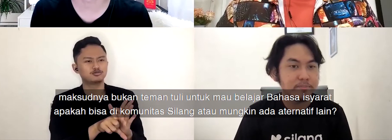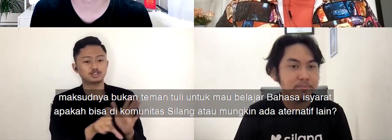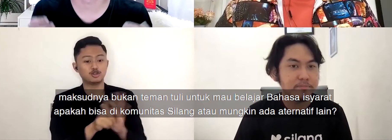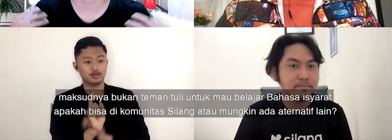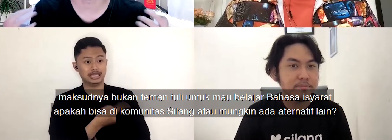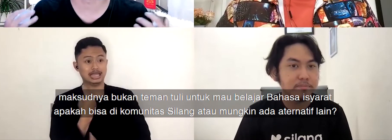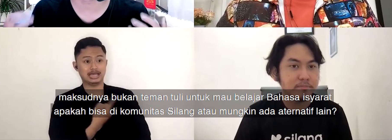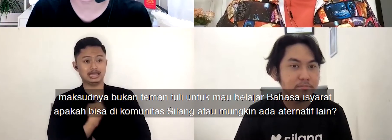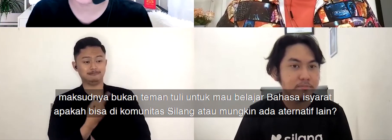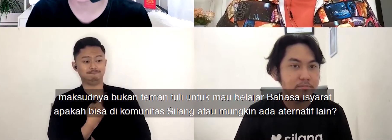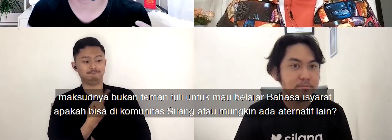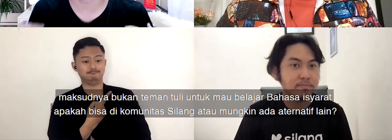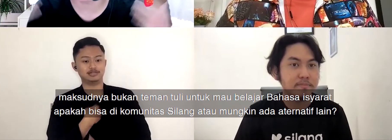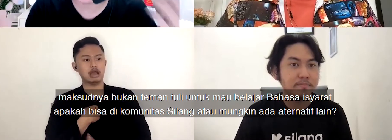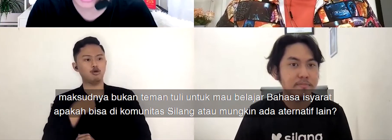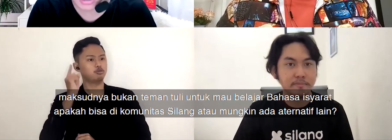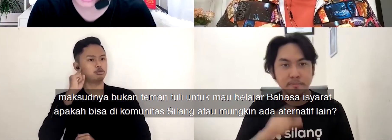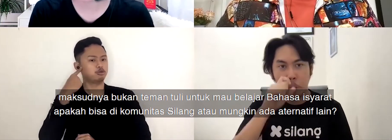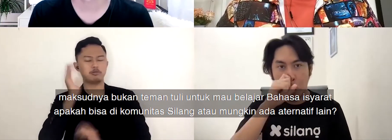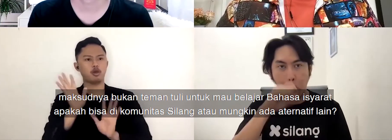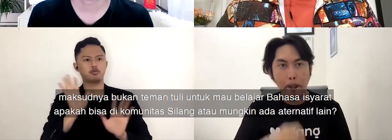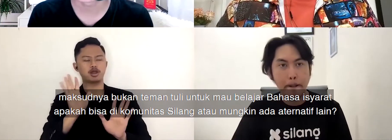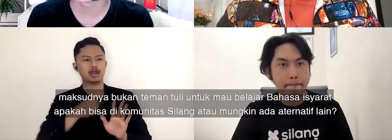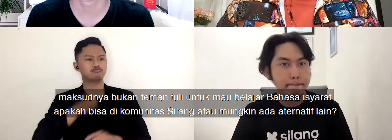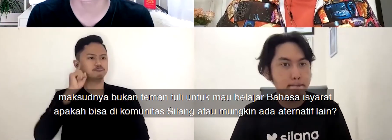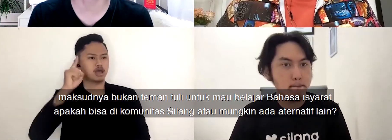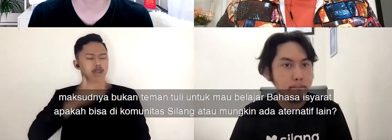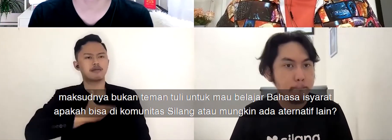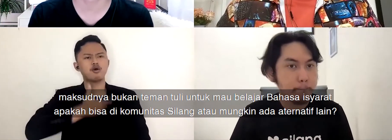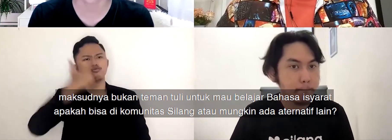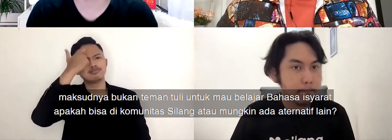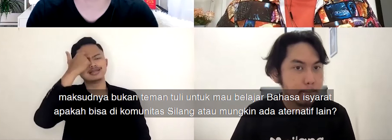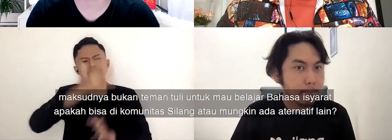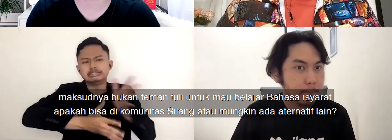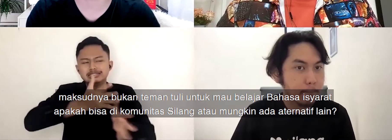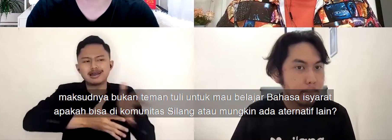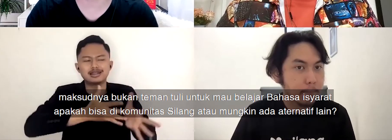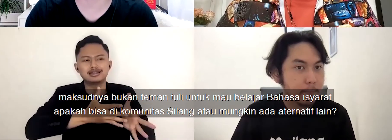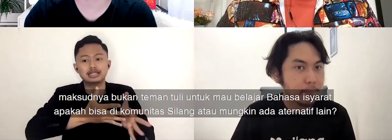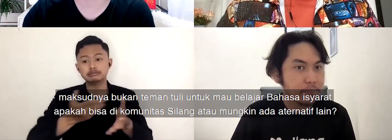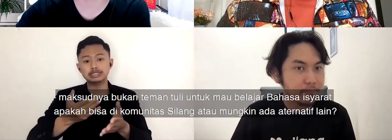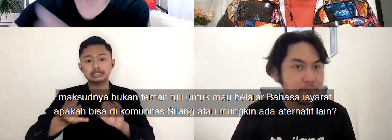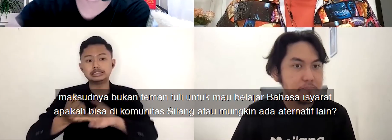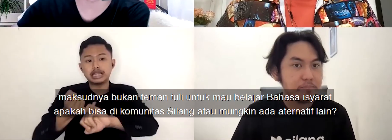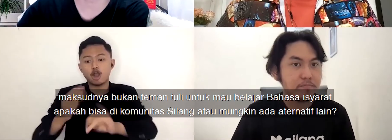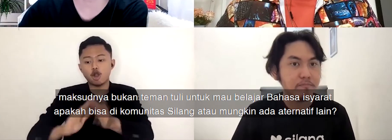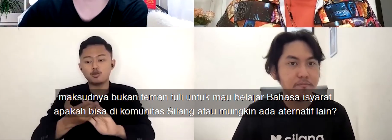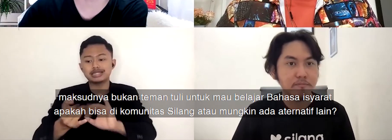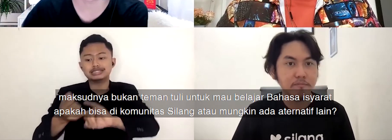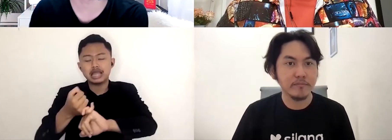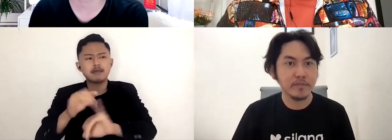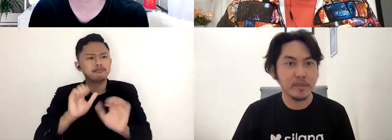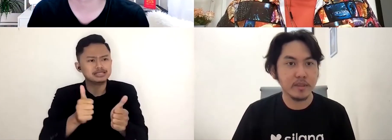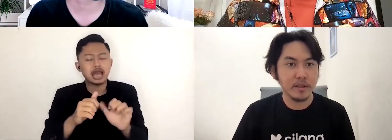secara Bukan kementul I untuk mau belajar bahasa isyarat Apakah bisa di komunitas ilang atau mungkin ada